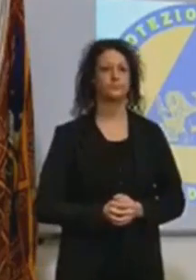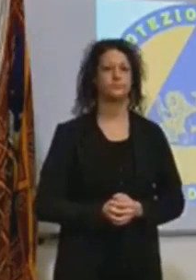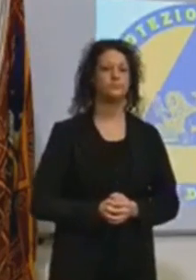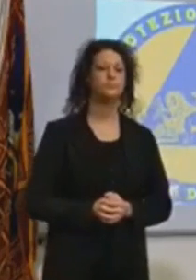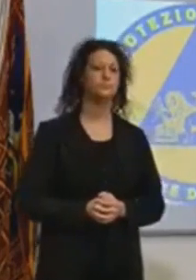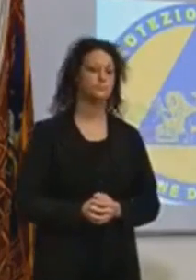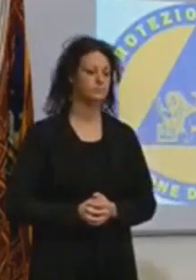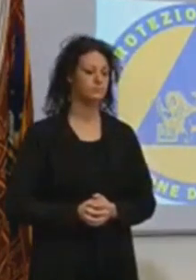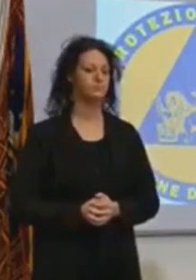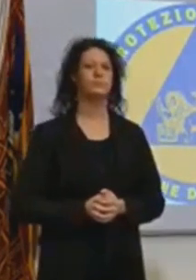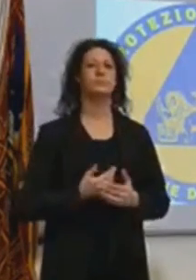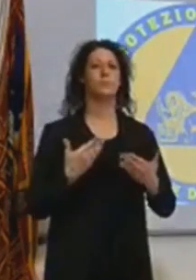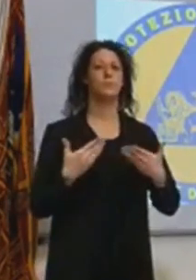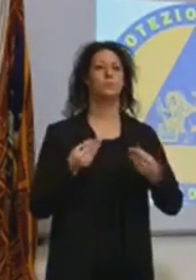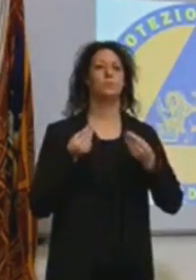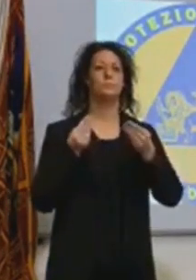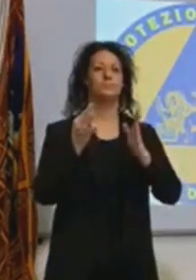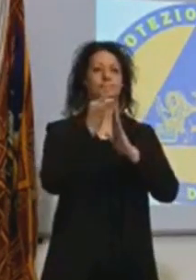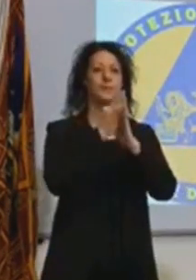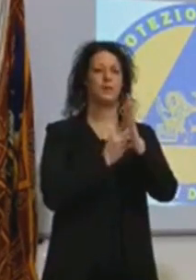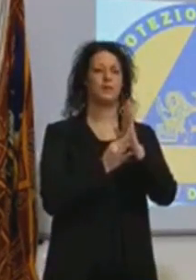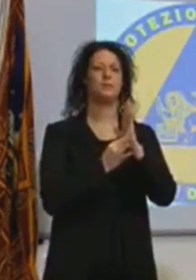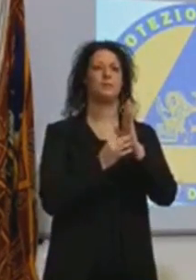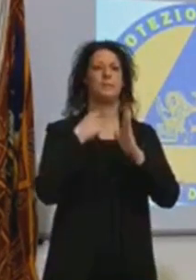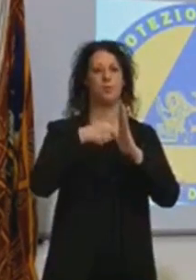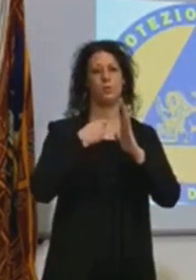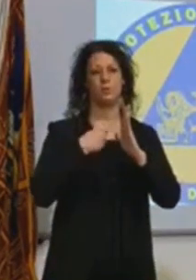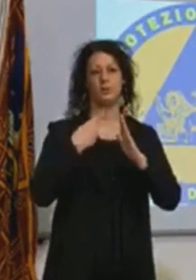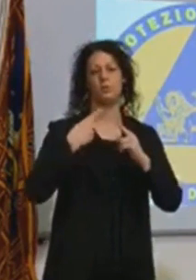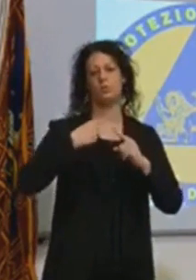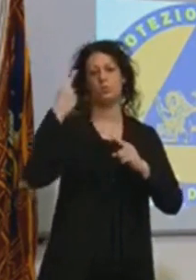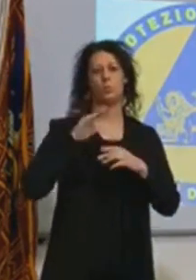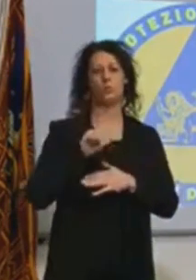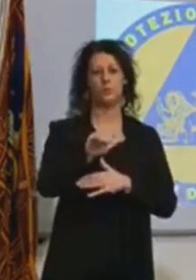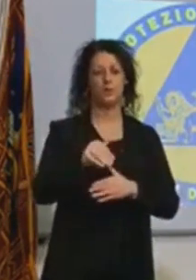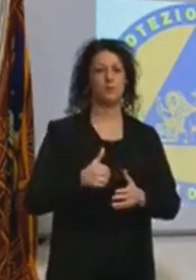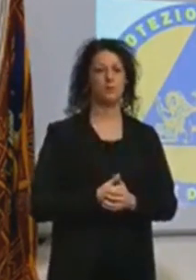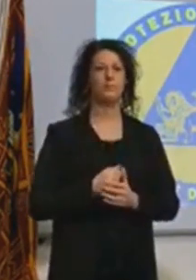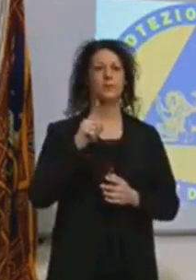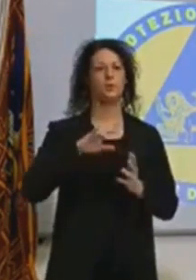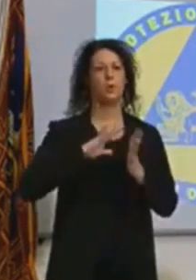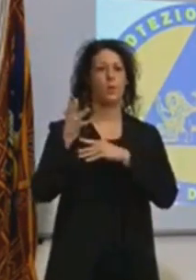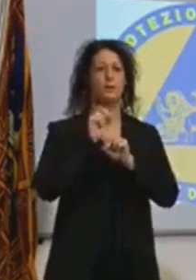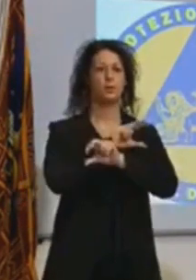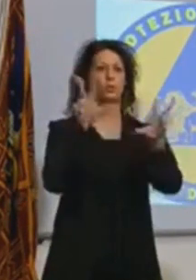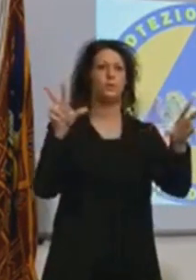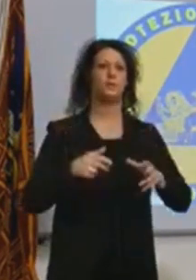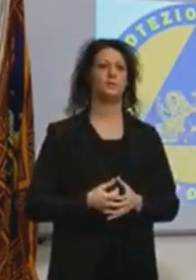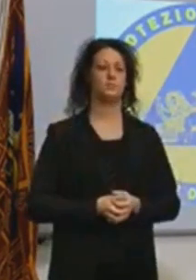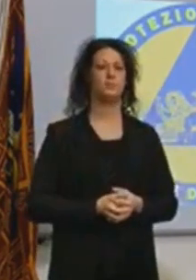passerei subito a darvi i dati del bollettino quotidiano e dopodiché dirvi alcune comunicazioni.